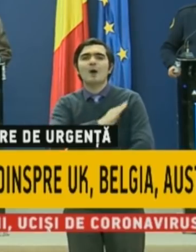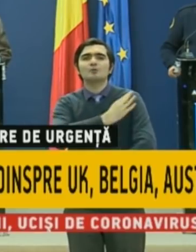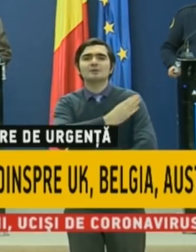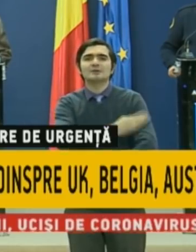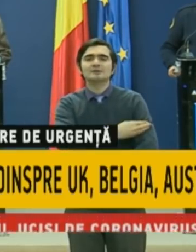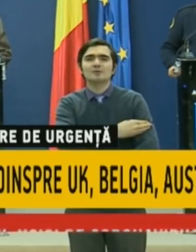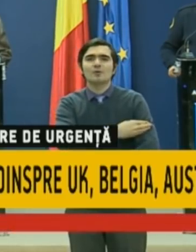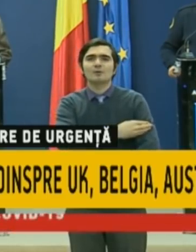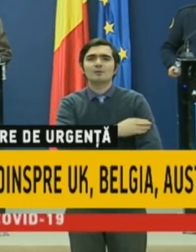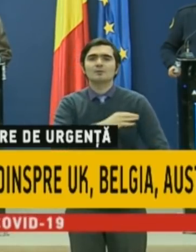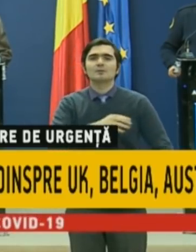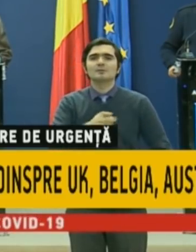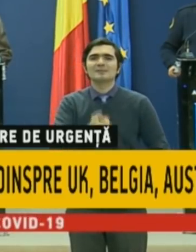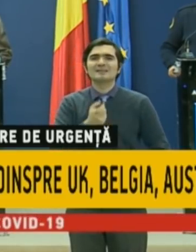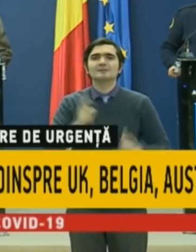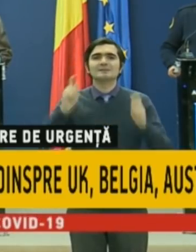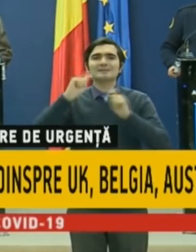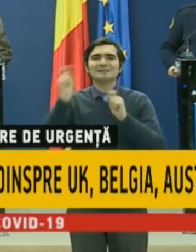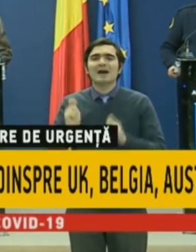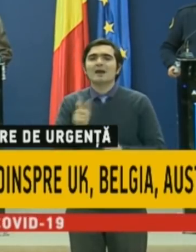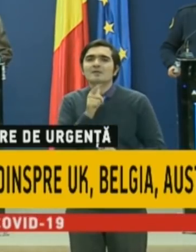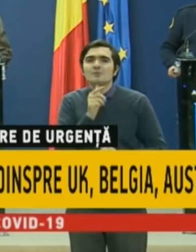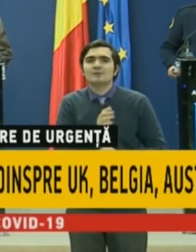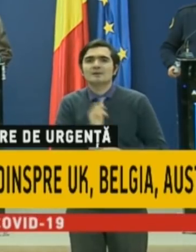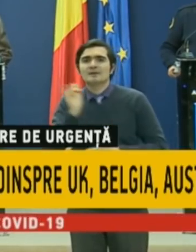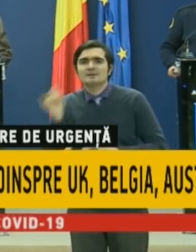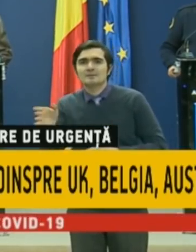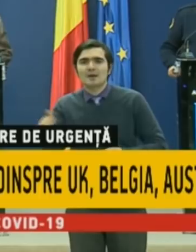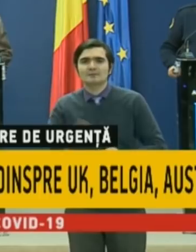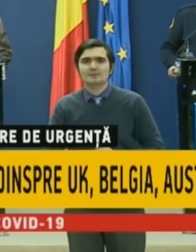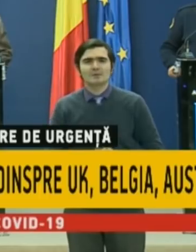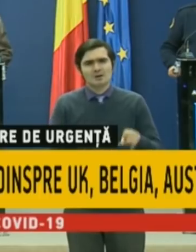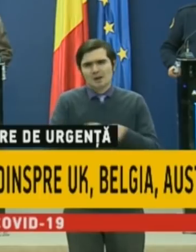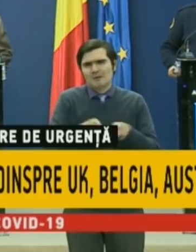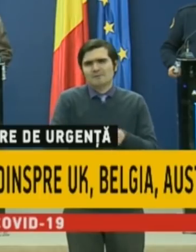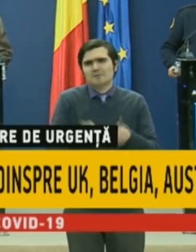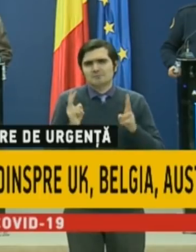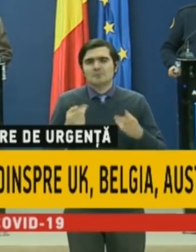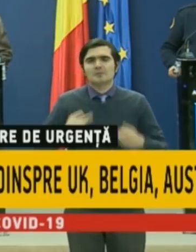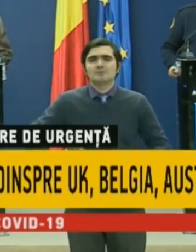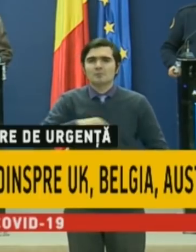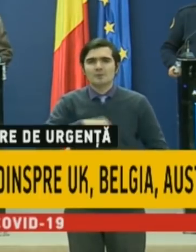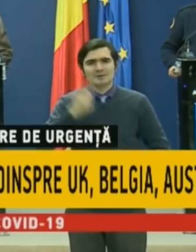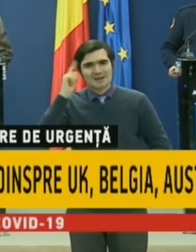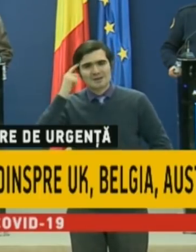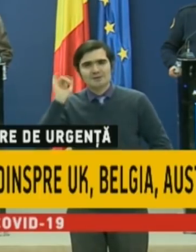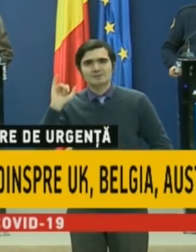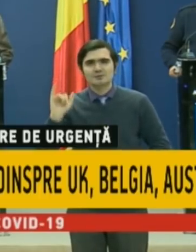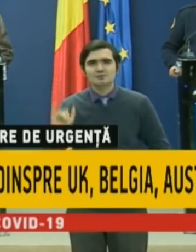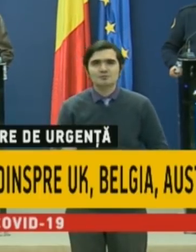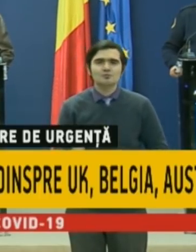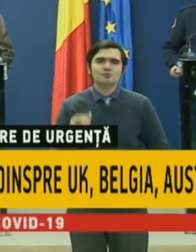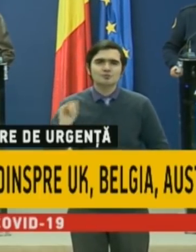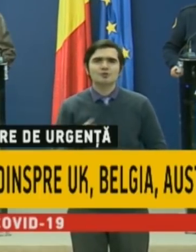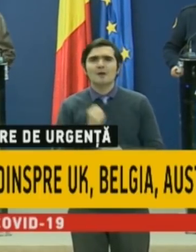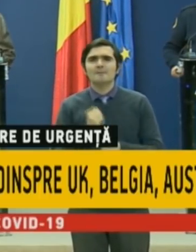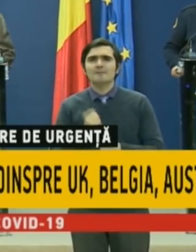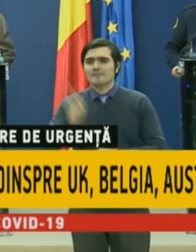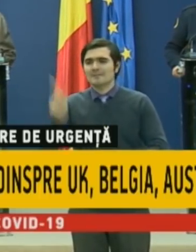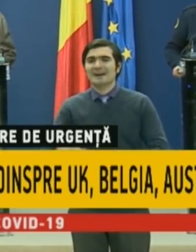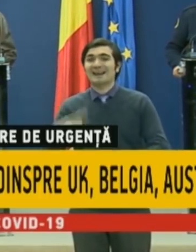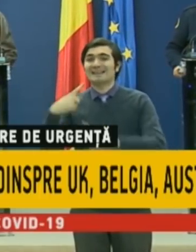din țara de destinație. La fel de evident ne-am gândit și am restricționat